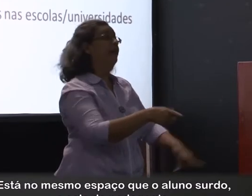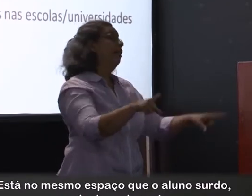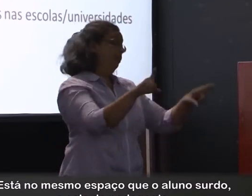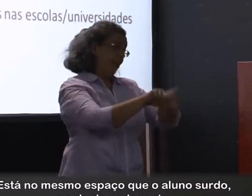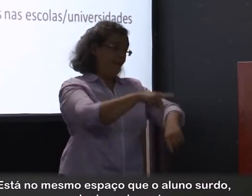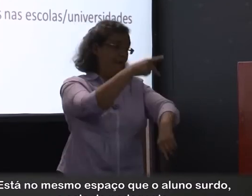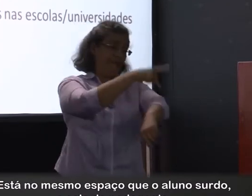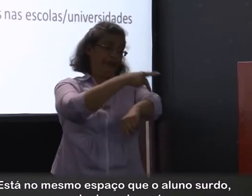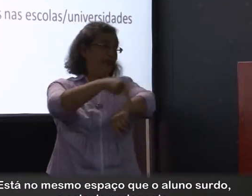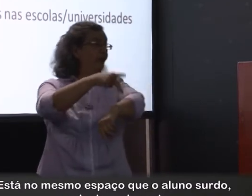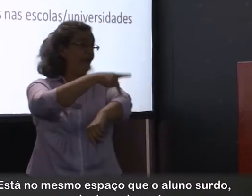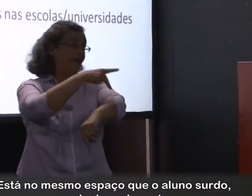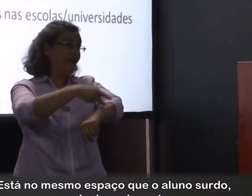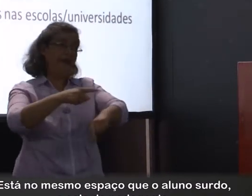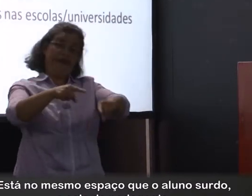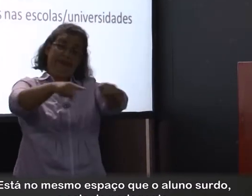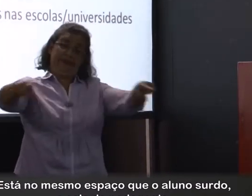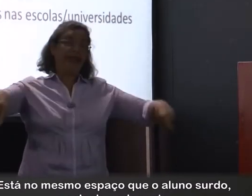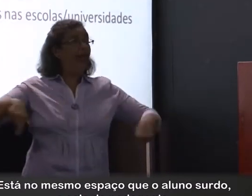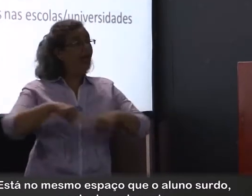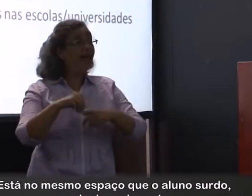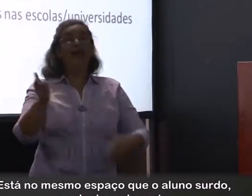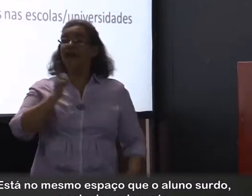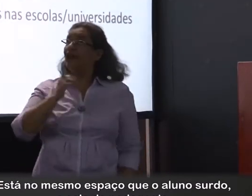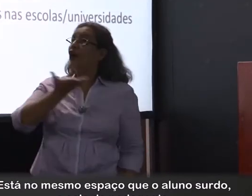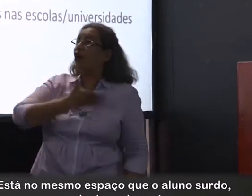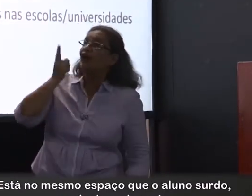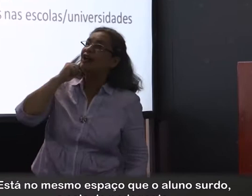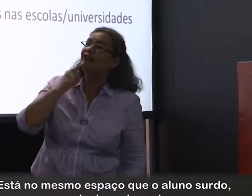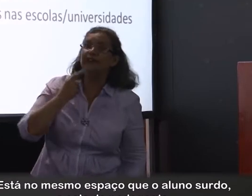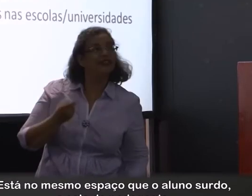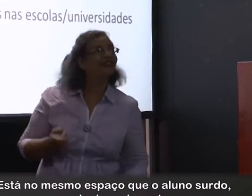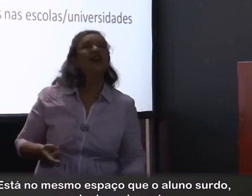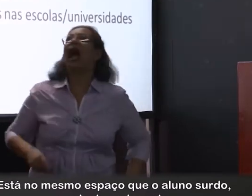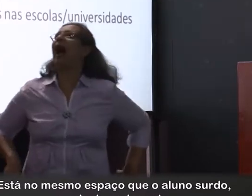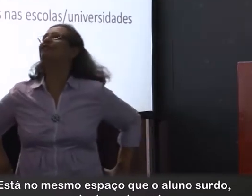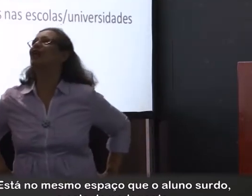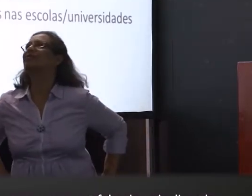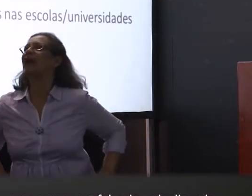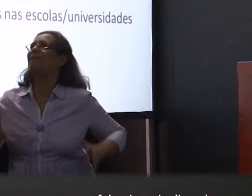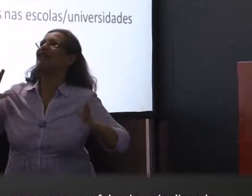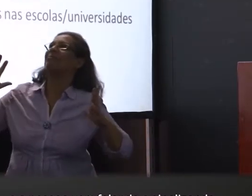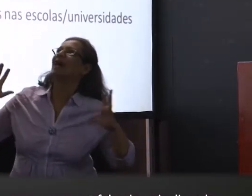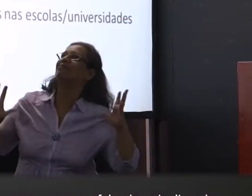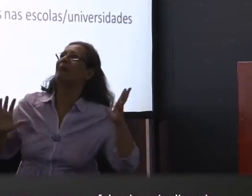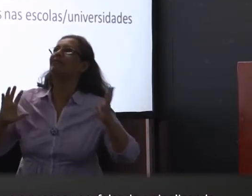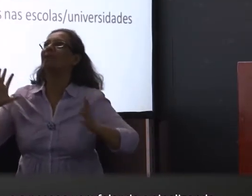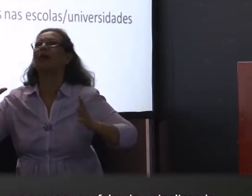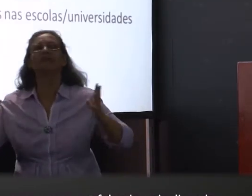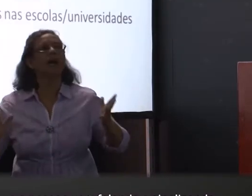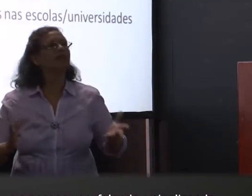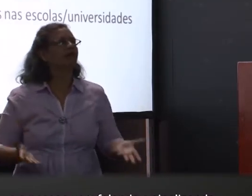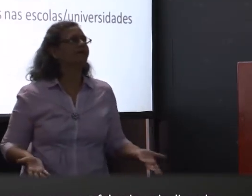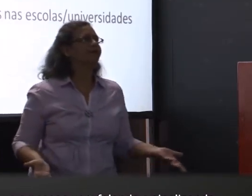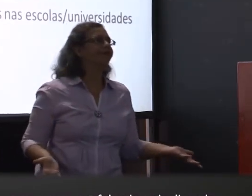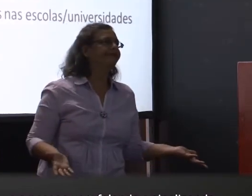mesmo espaço que o aluno surdo, né? Que tem ali uma sala de pedagogia e o surdo chega lá e a pessoa vem falando